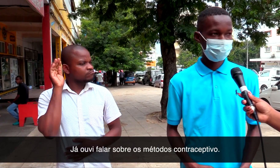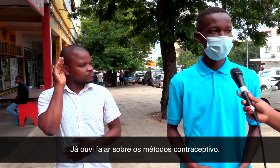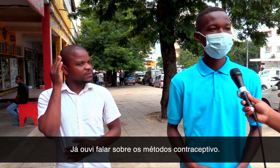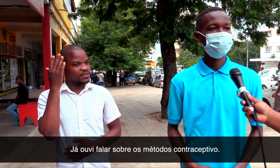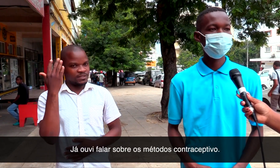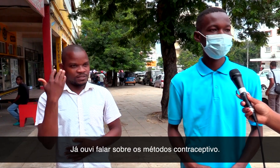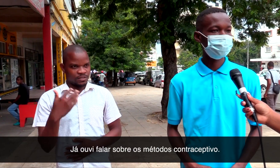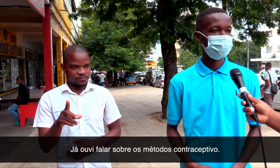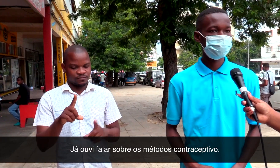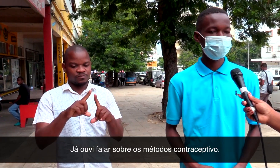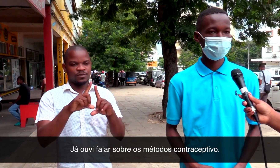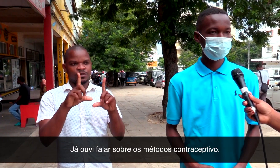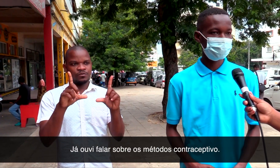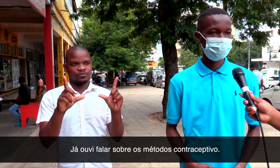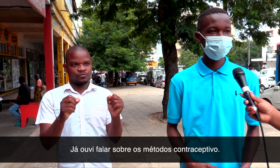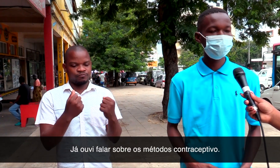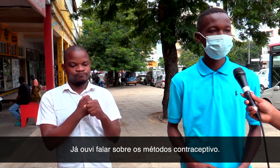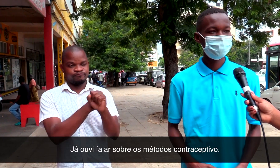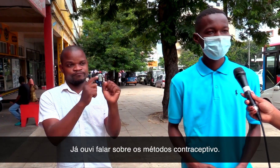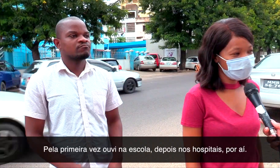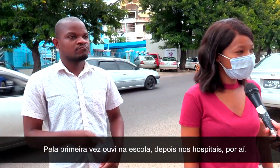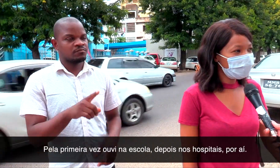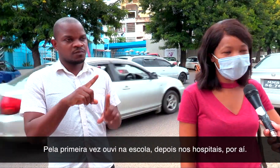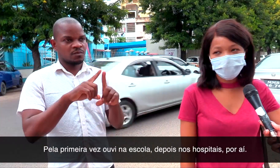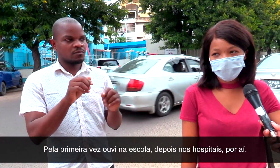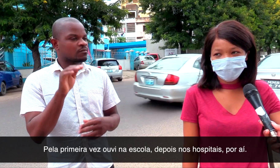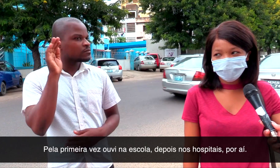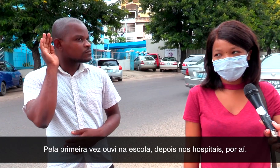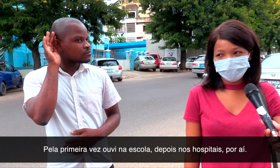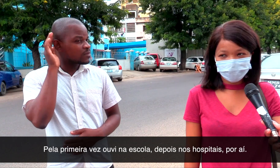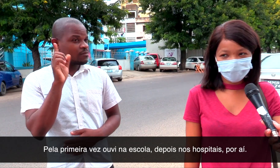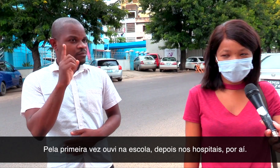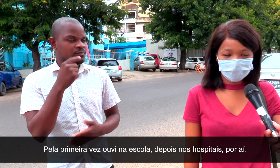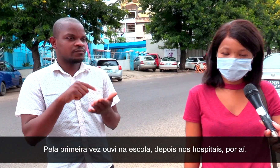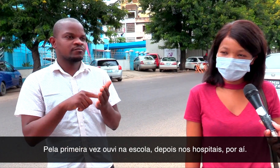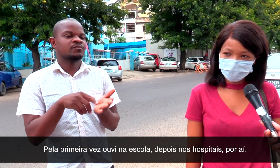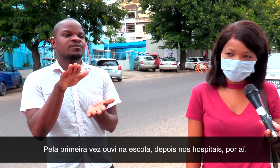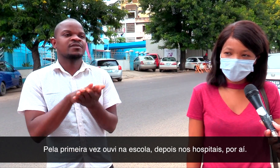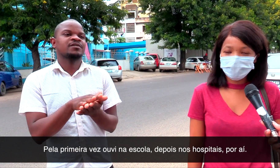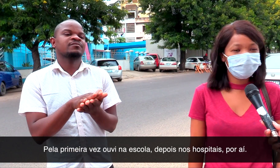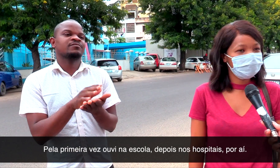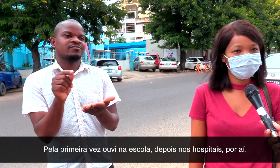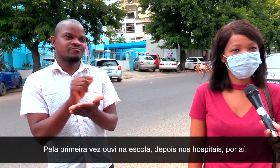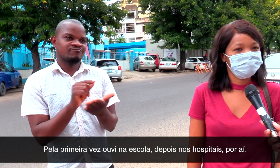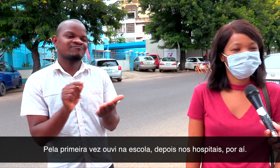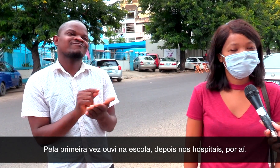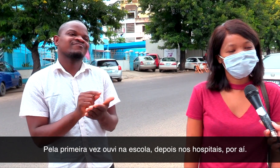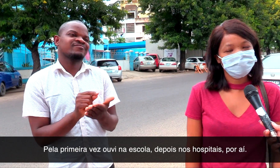Já ouvi falar dos métodos contraceptivos. Pela primeira vez ouvi na escola, então por